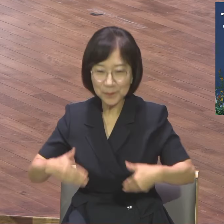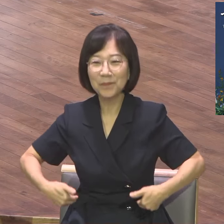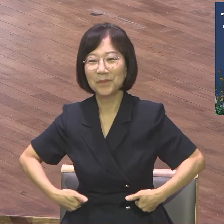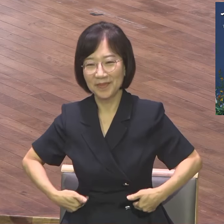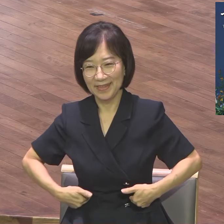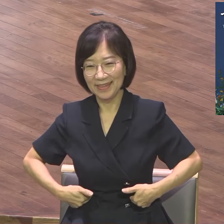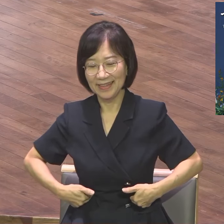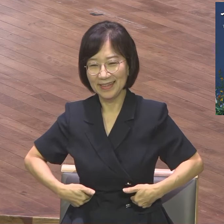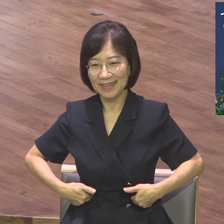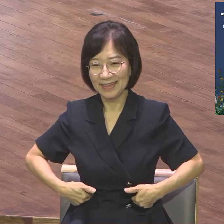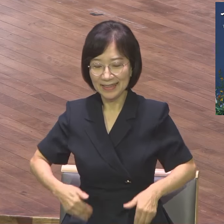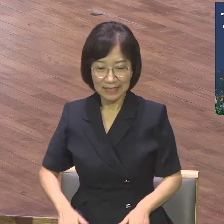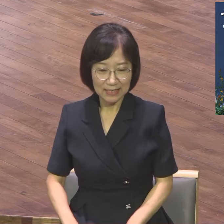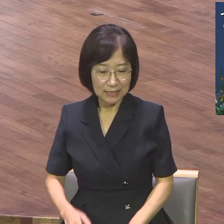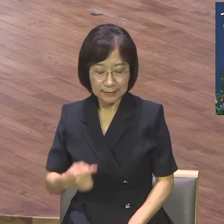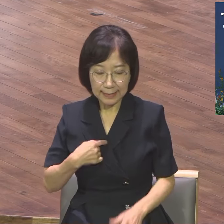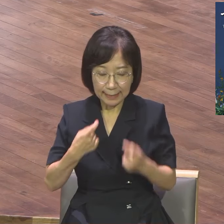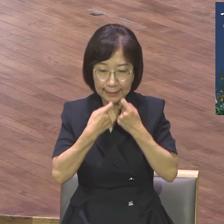나 중심의 생각은요